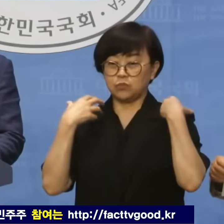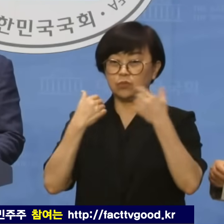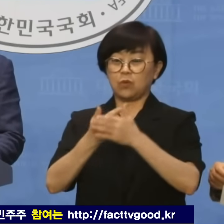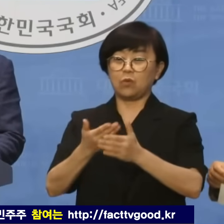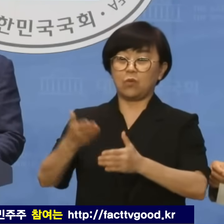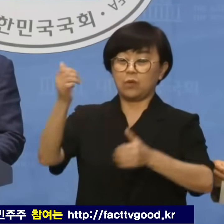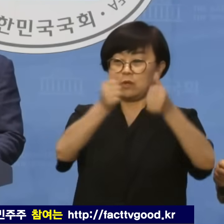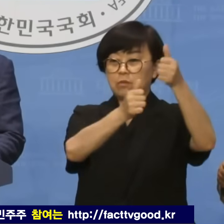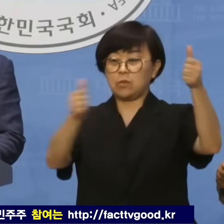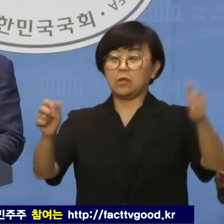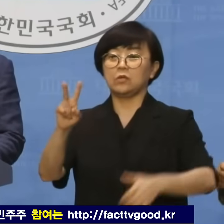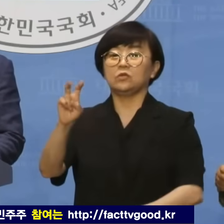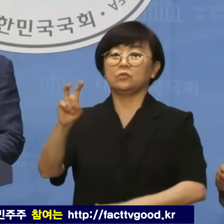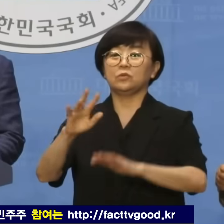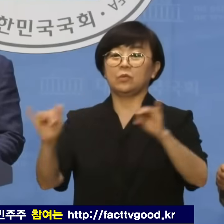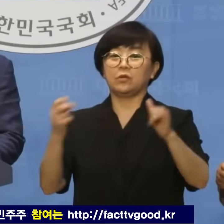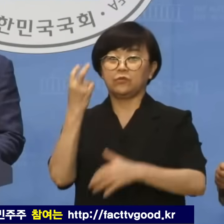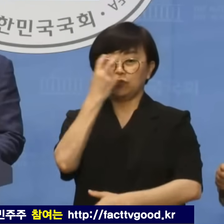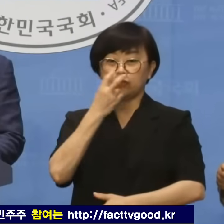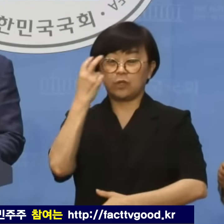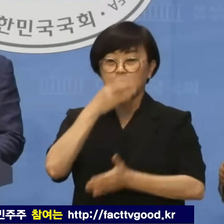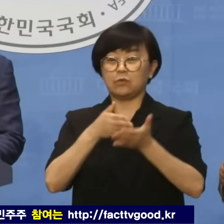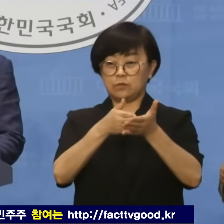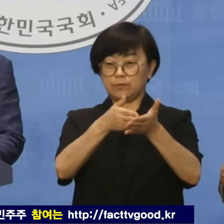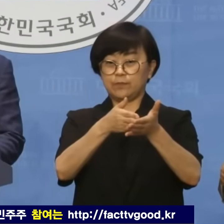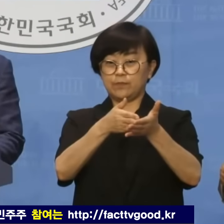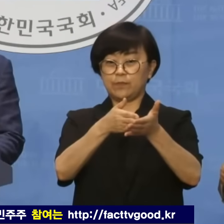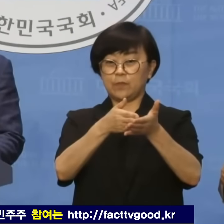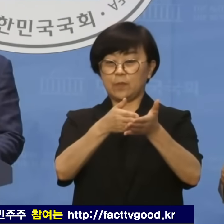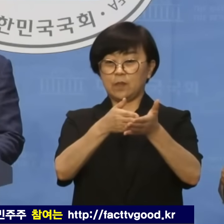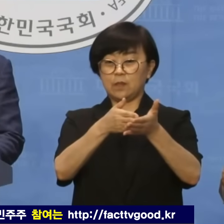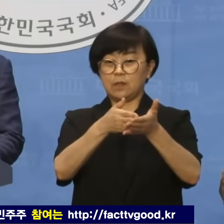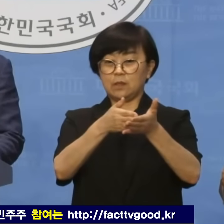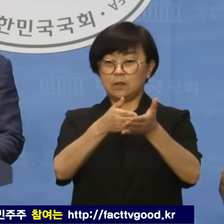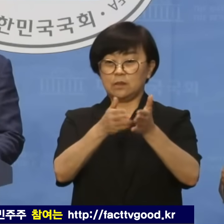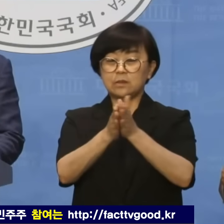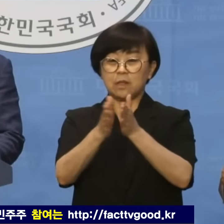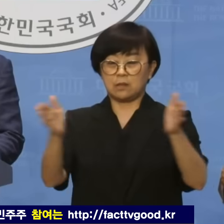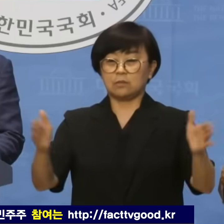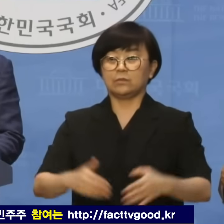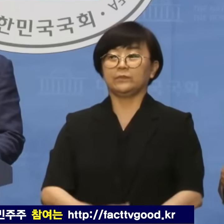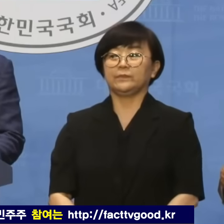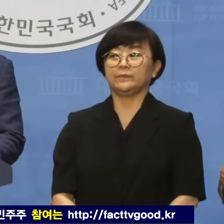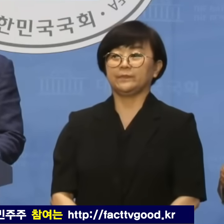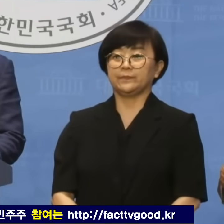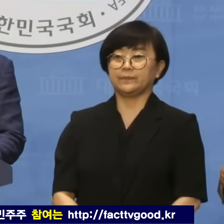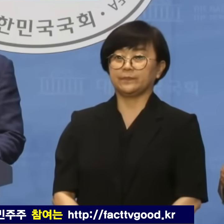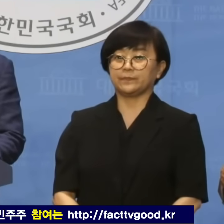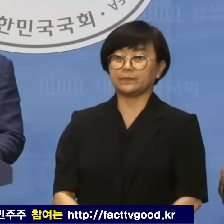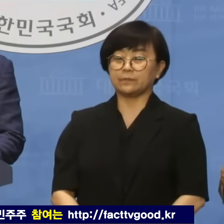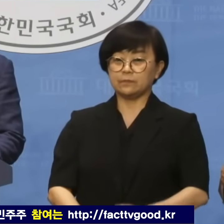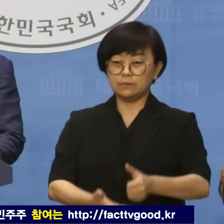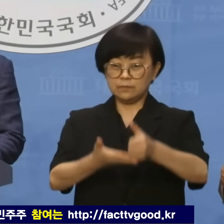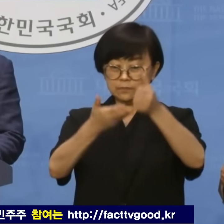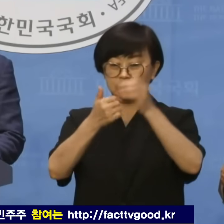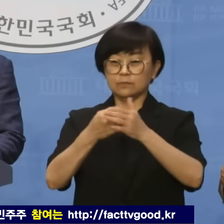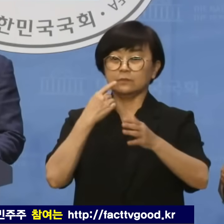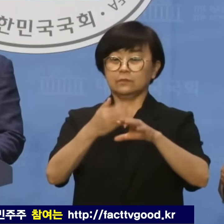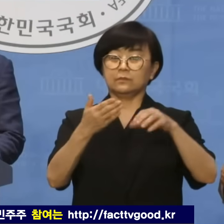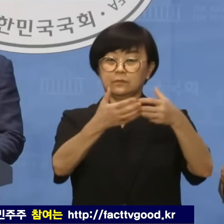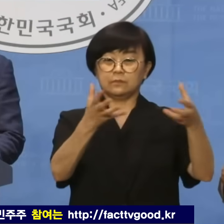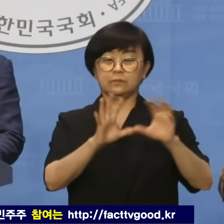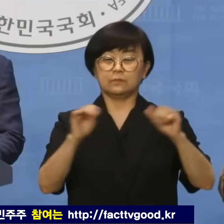인사 22명에 대한 수사를 요청하며 그 마각을 드러냈습니다. 존경하는